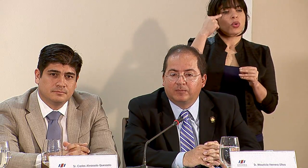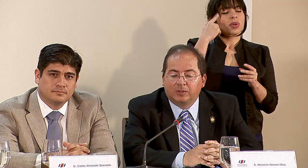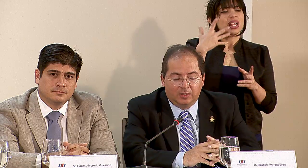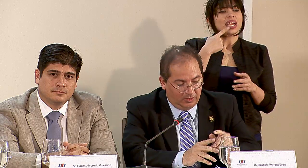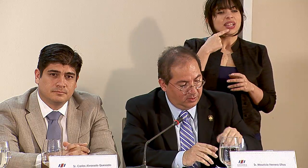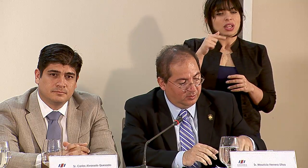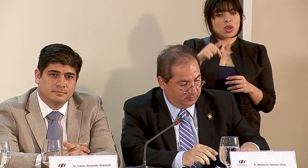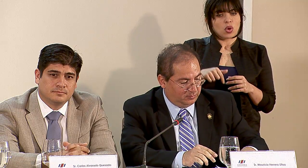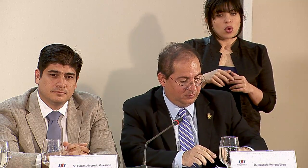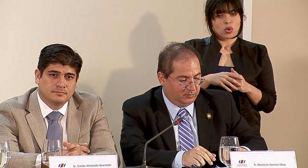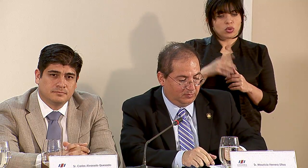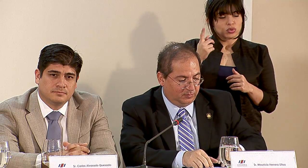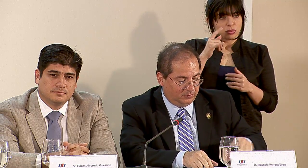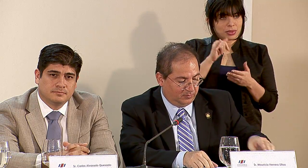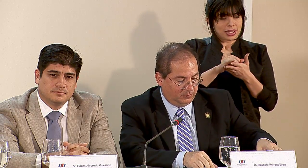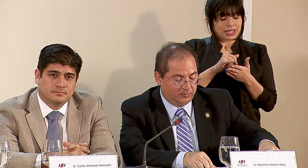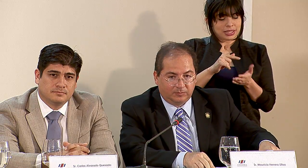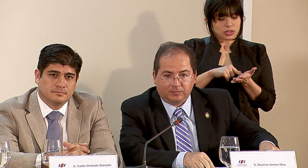Sí,